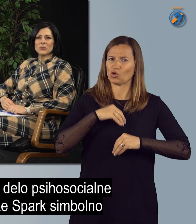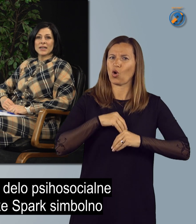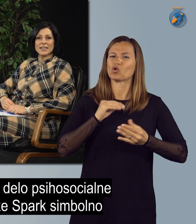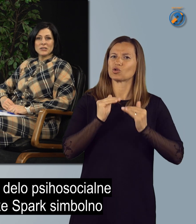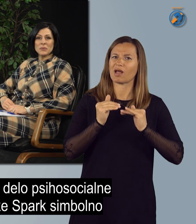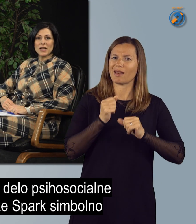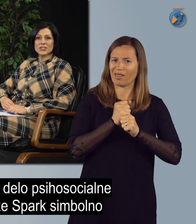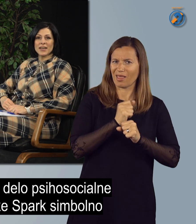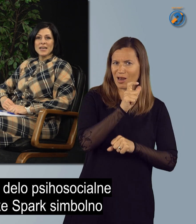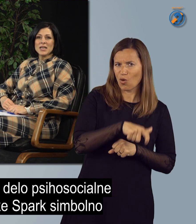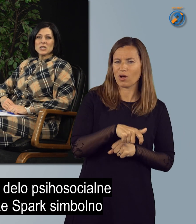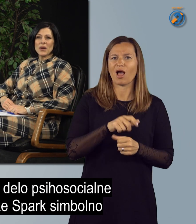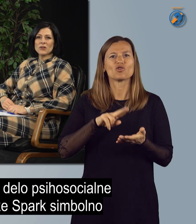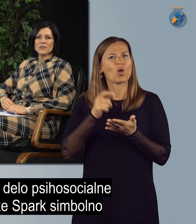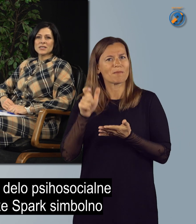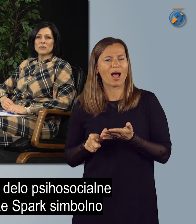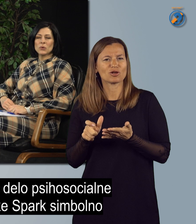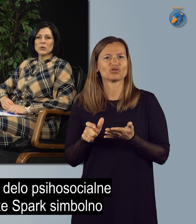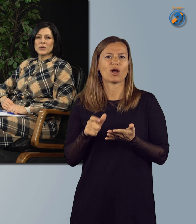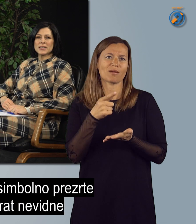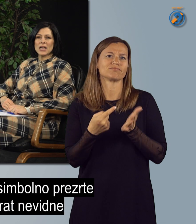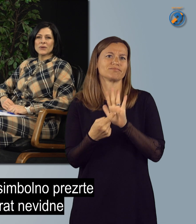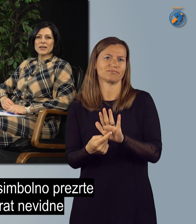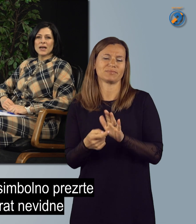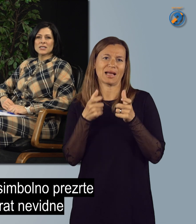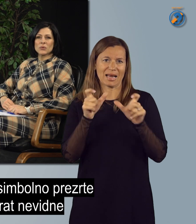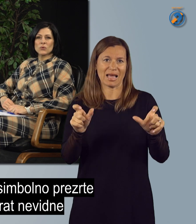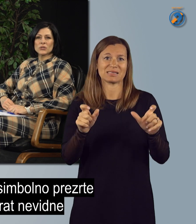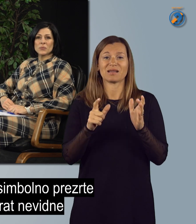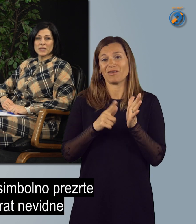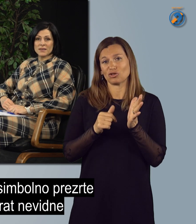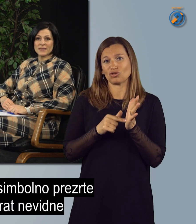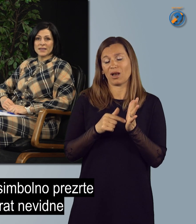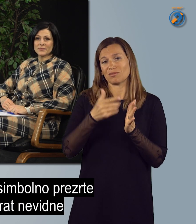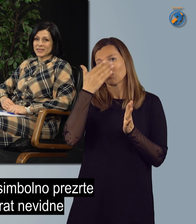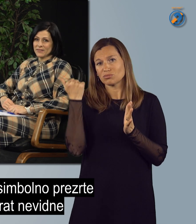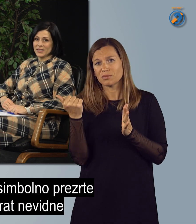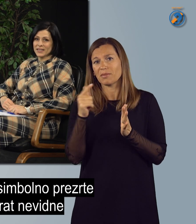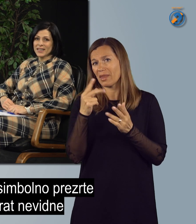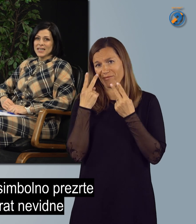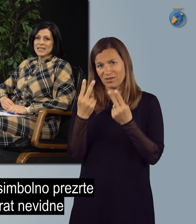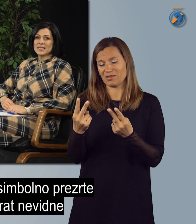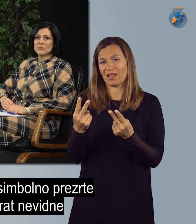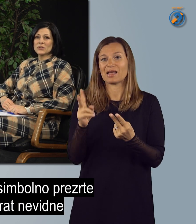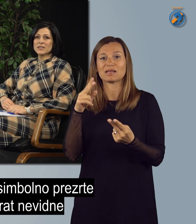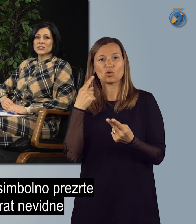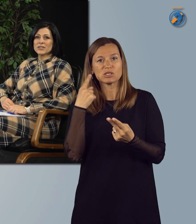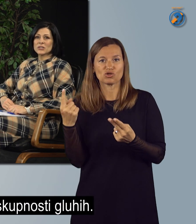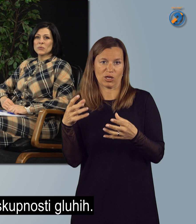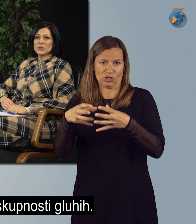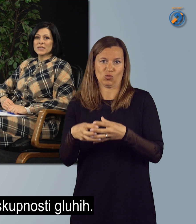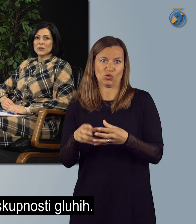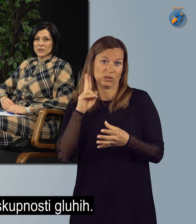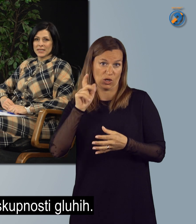psihosocialne delavke in tolmačke Sparkova simbolno predstavlja glas pogosto prezrte, nevidne in slabo